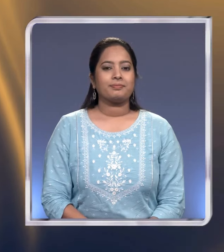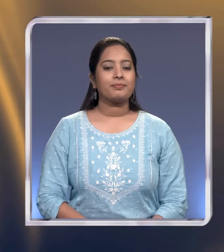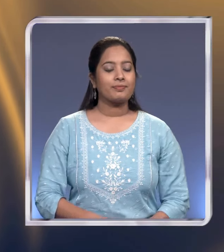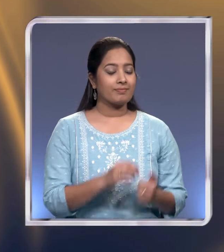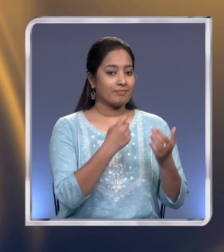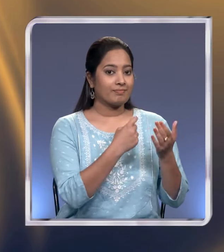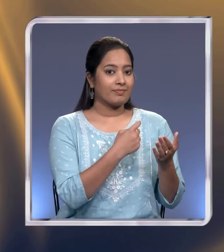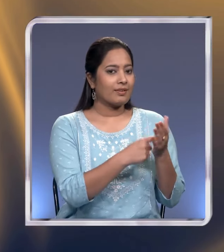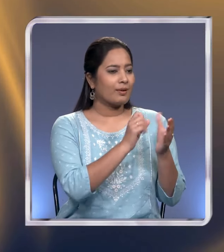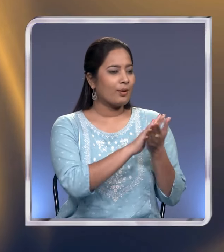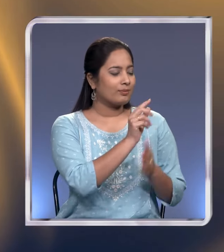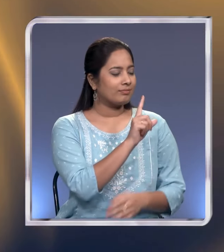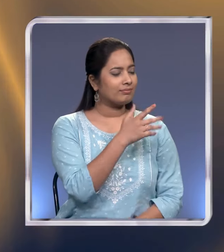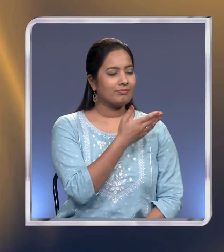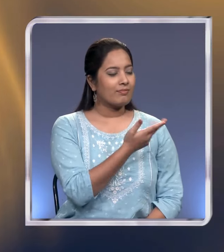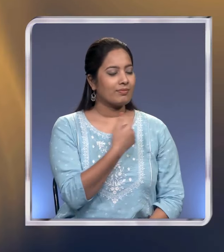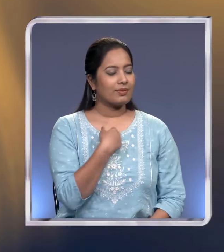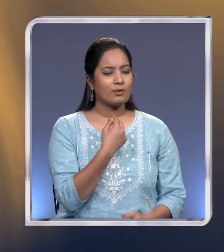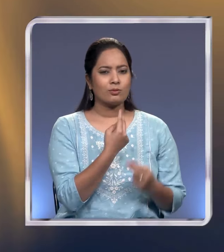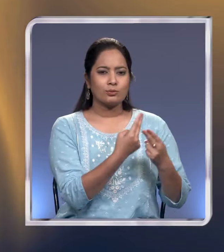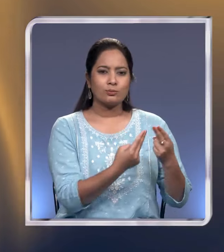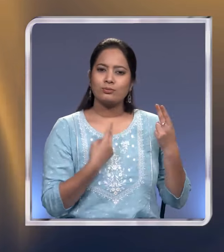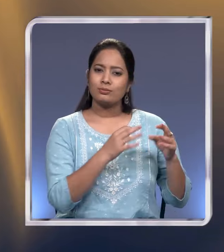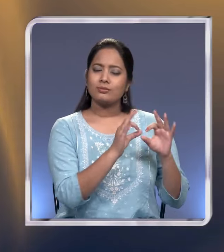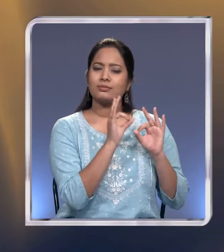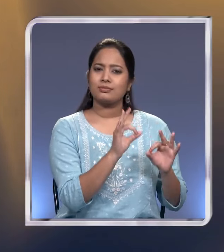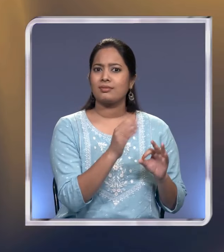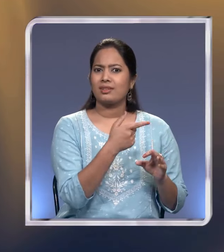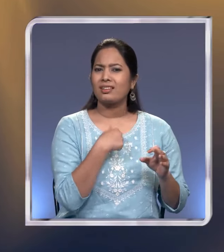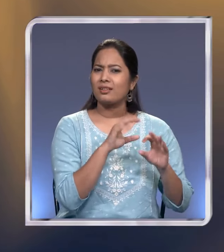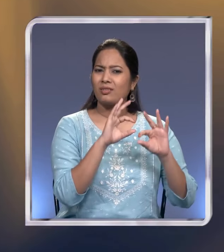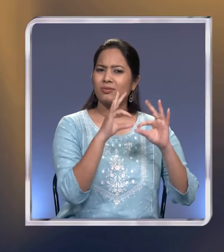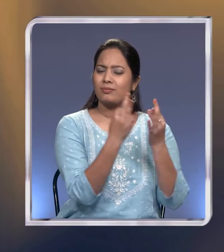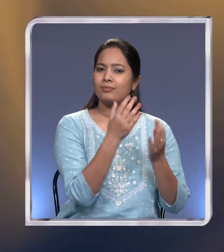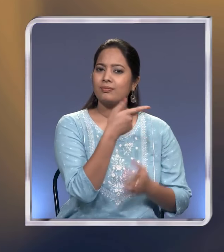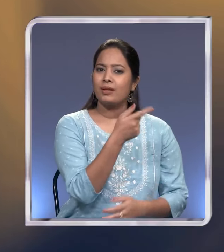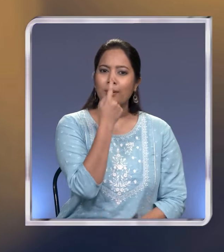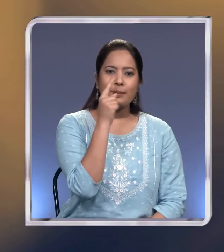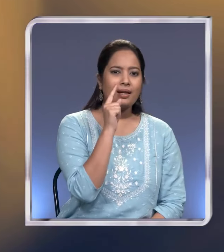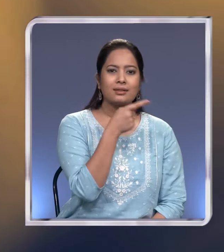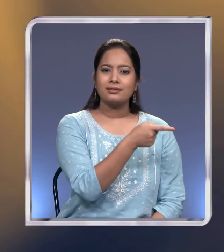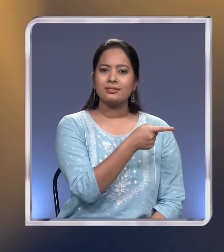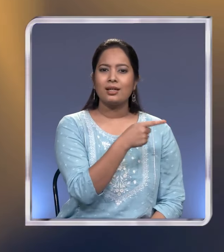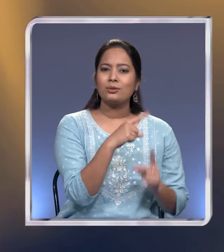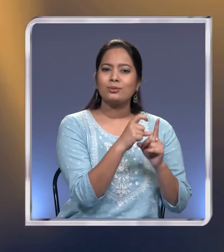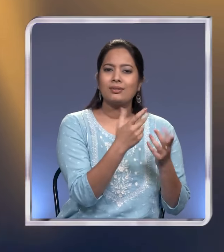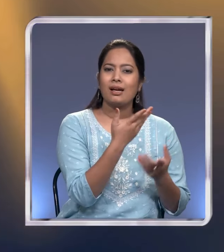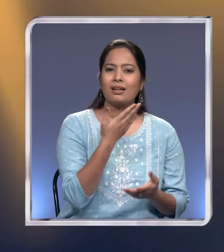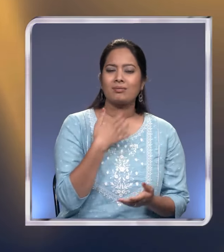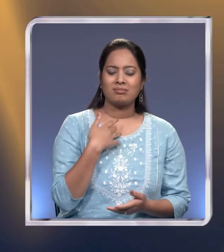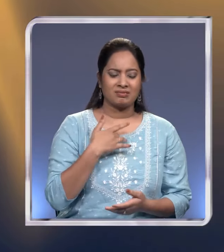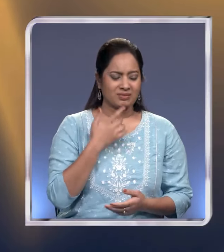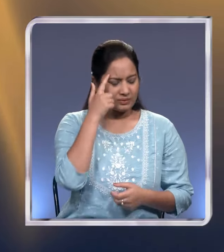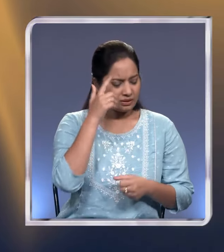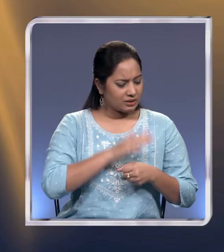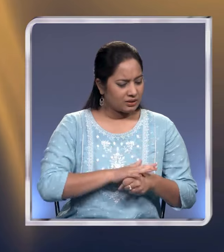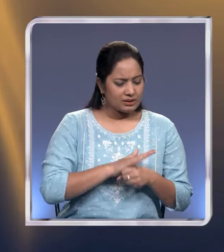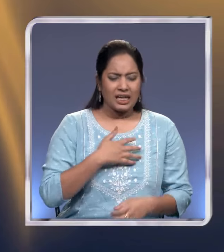वाव राहुल, व्हाट एन इंस्पायरिंग स्टोरी। अक्सर राम ऐसे परिवार में जो पेरेंट्स होते हैं